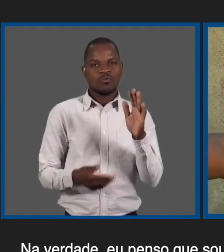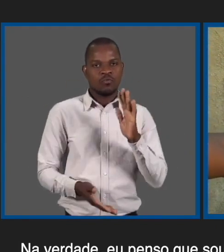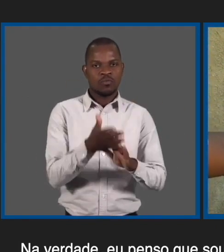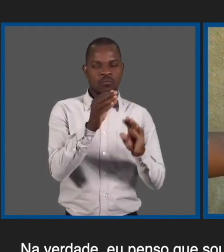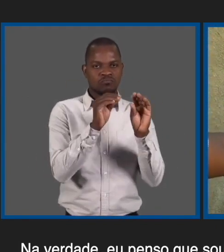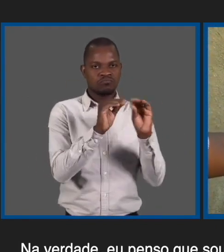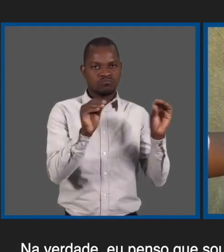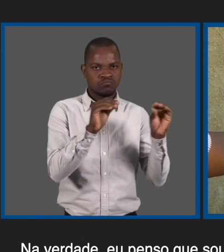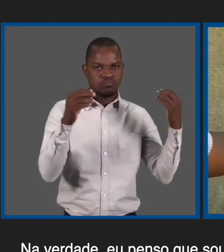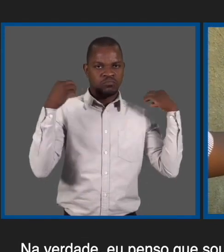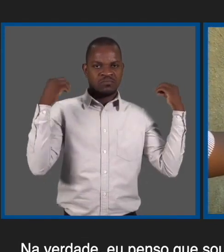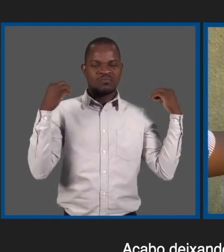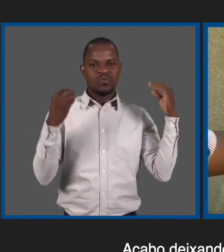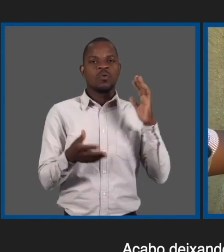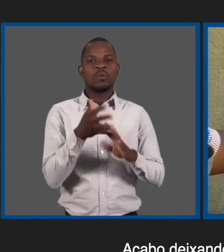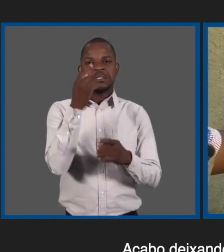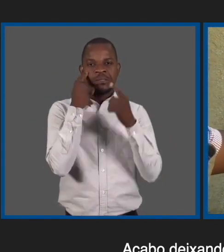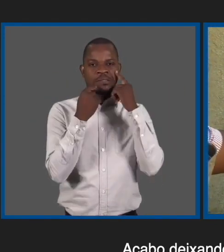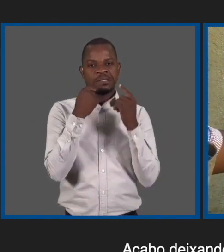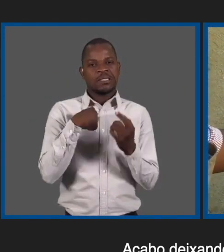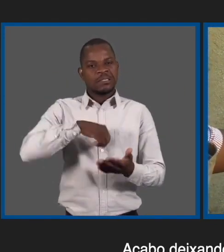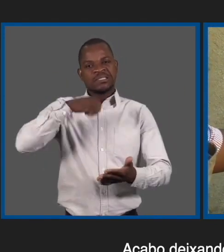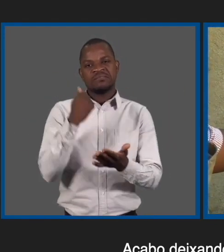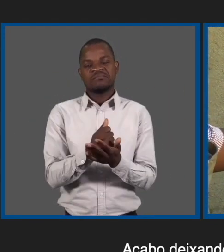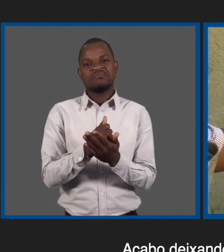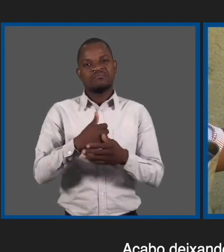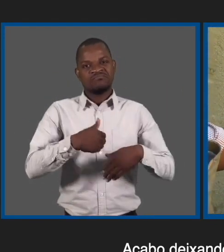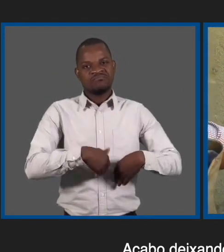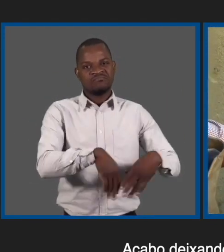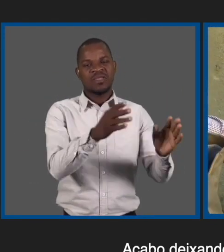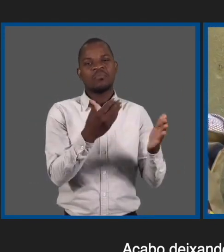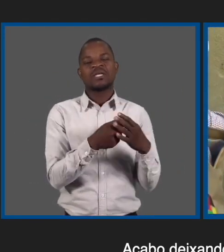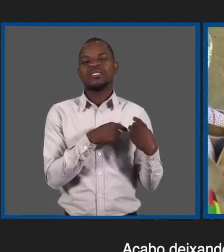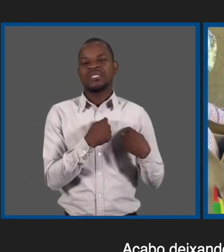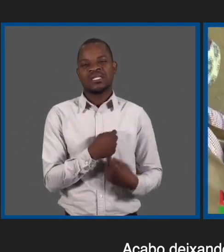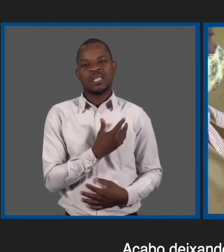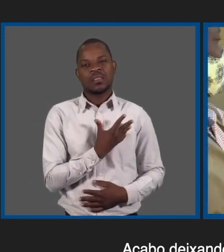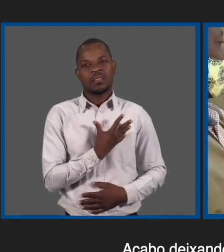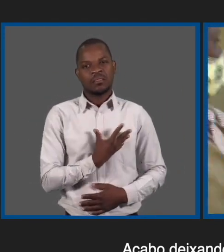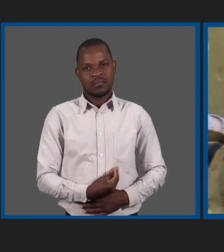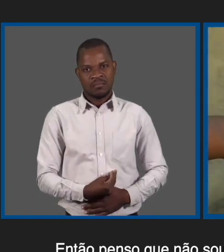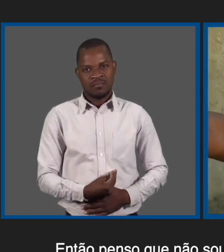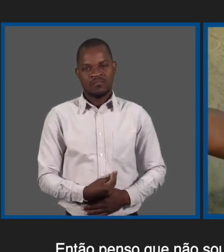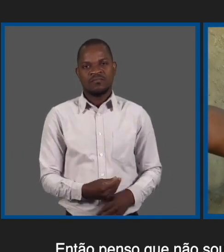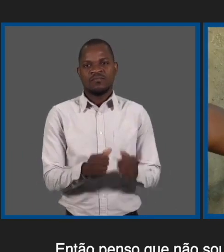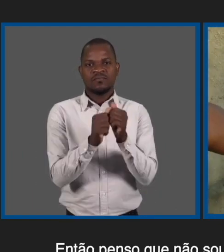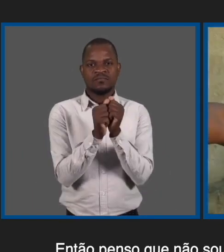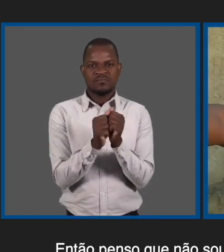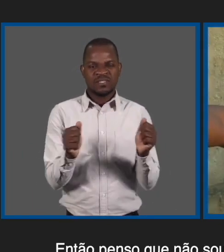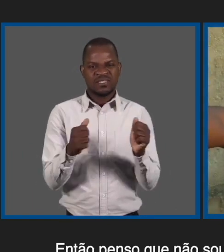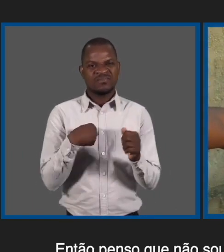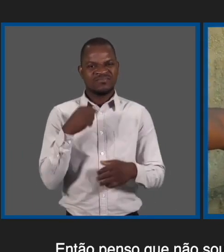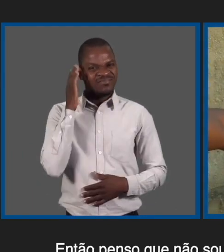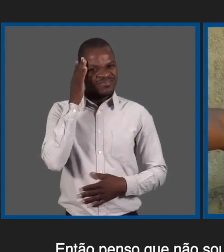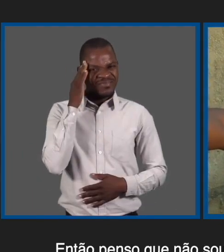começar a fazer exercícios, ele chora, então eu acabo deixando a ele porque só de ver meu filho chorar meu coração dói. Então acho que não